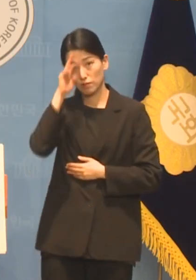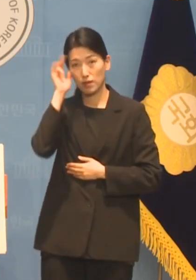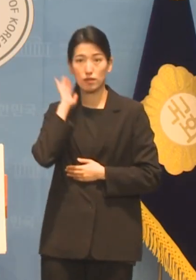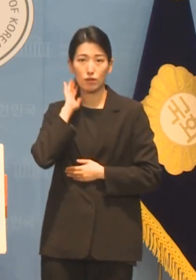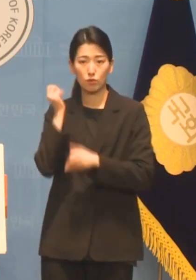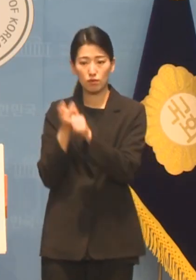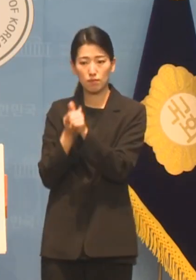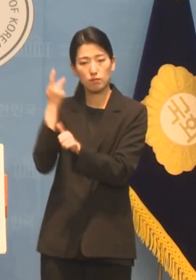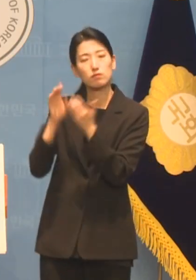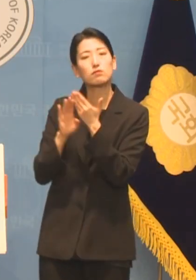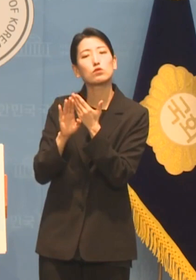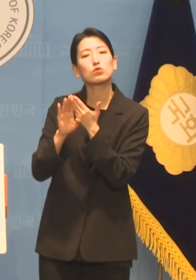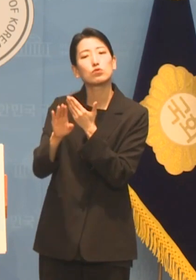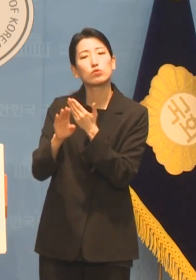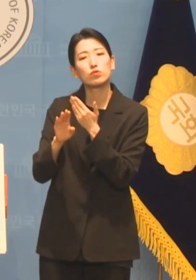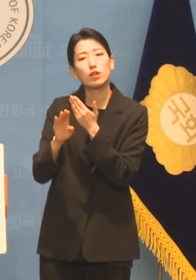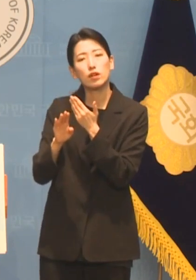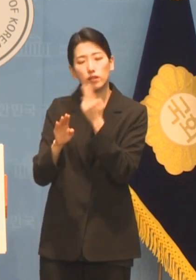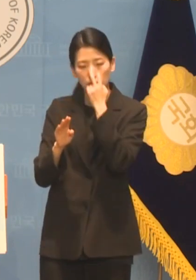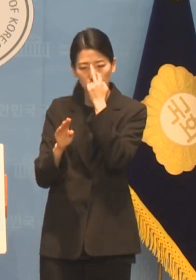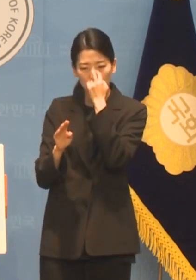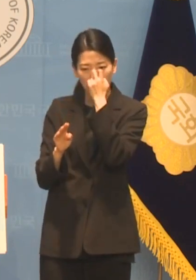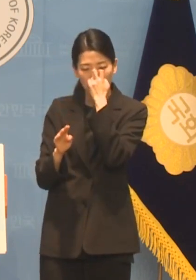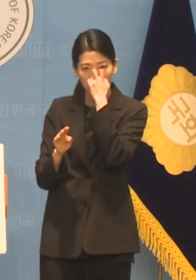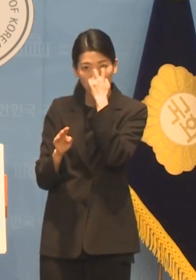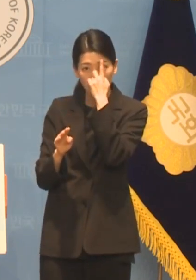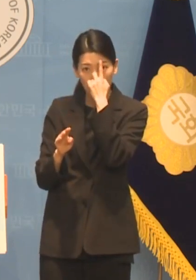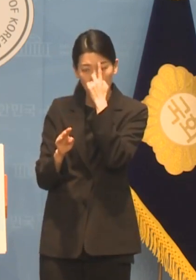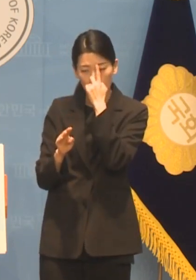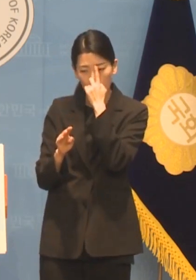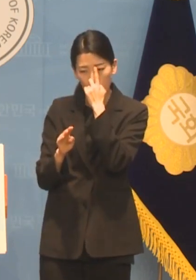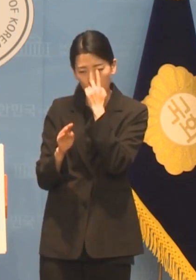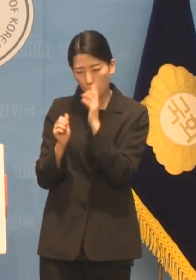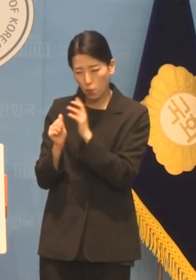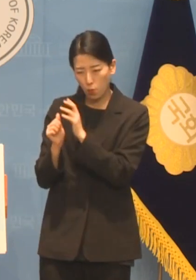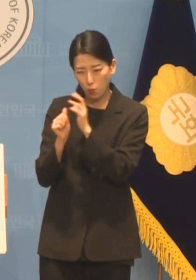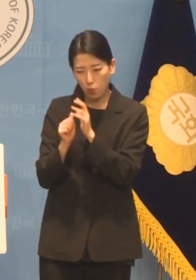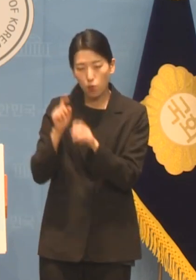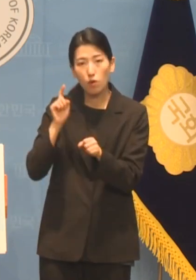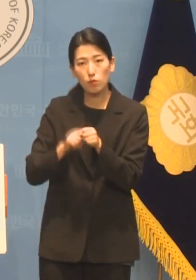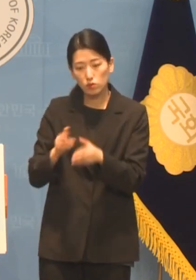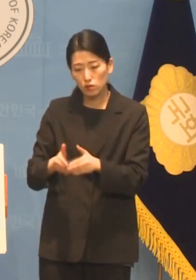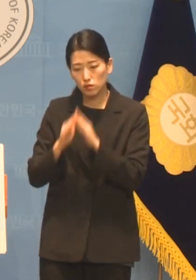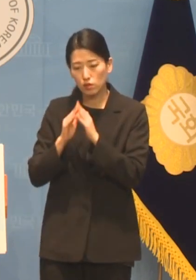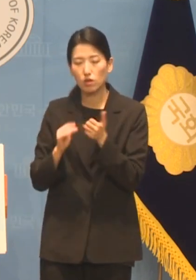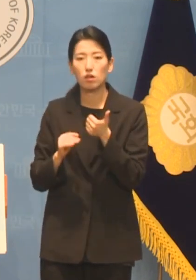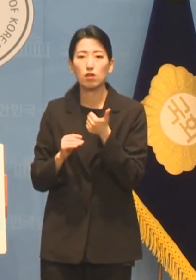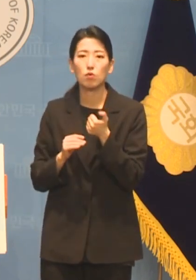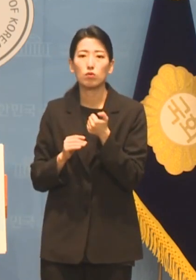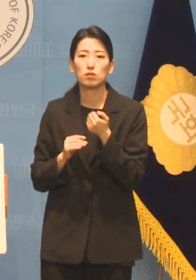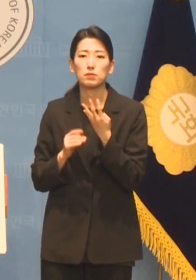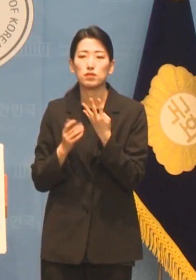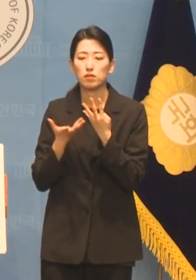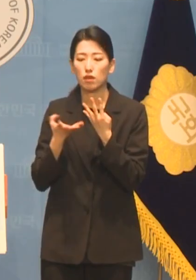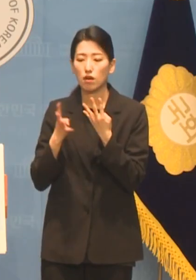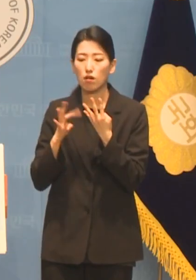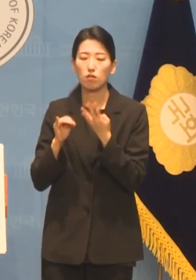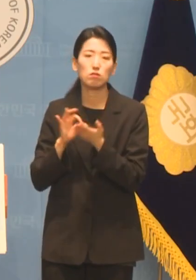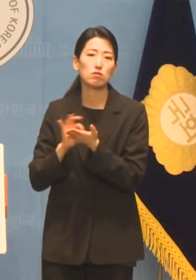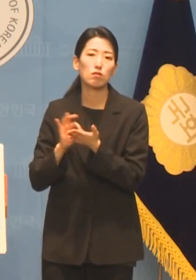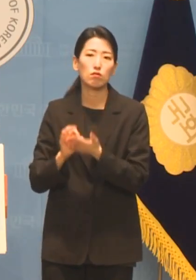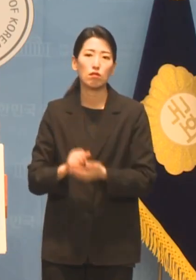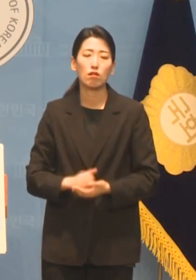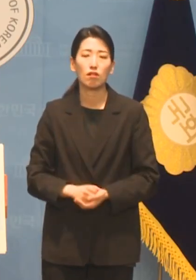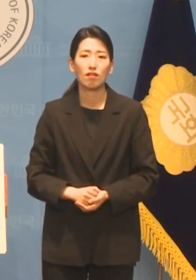대통령의 경우 경호 사절을 짓는 것에만 54억 원의 예산을 투입한 것으로 확인되었습니다. 친위